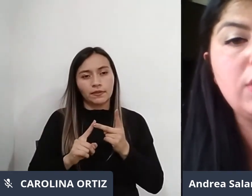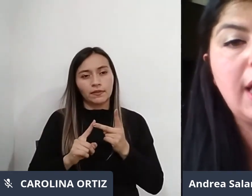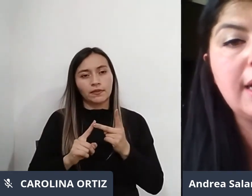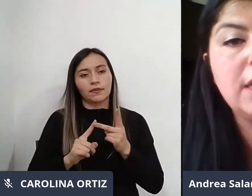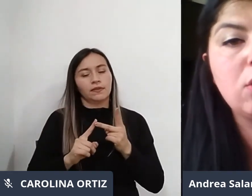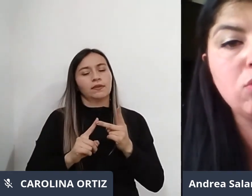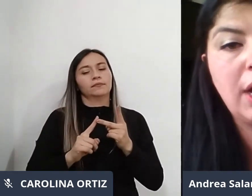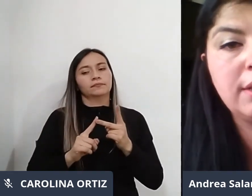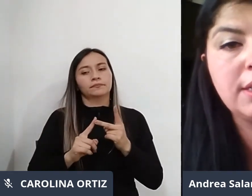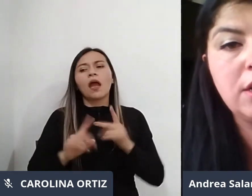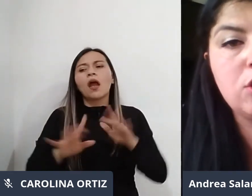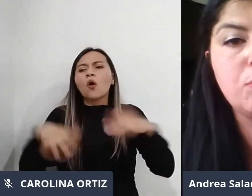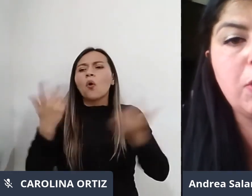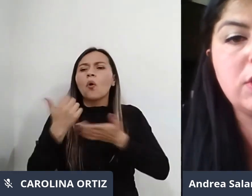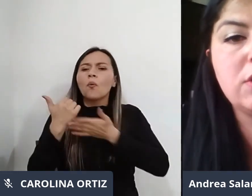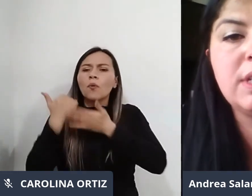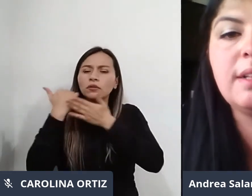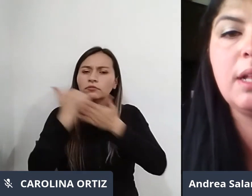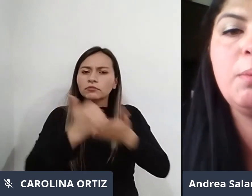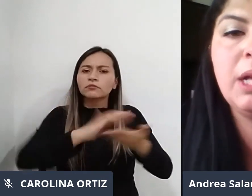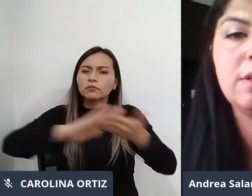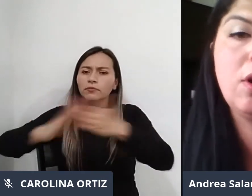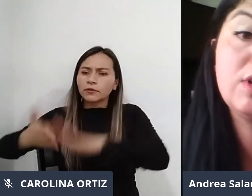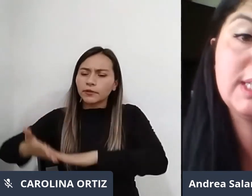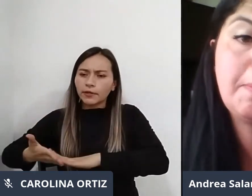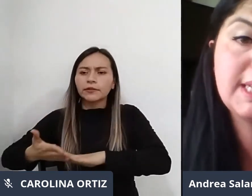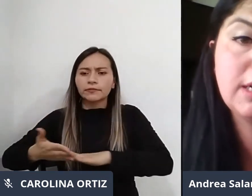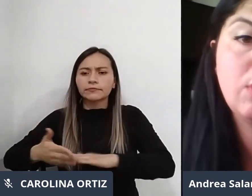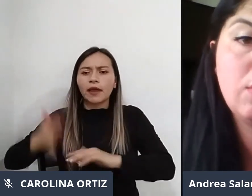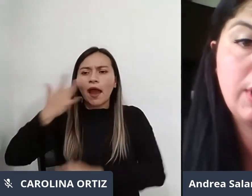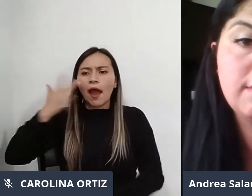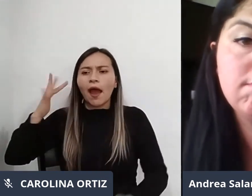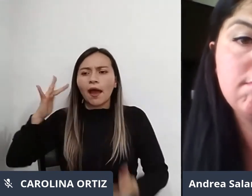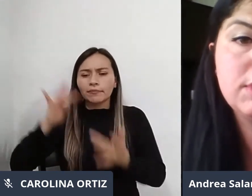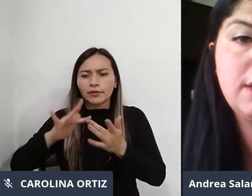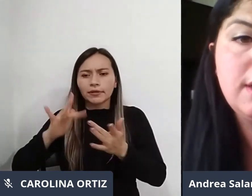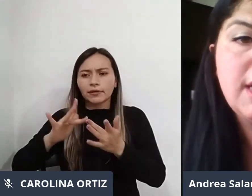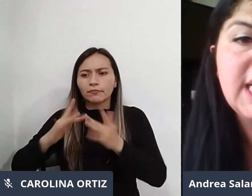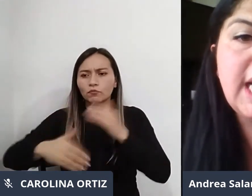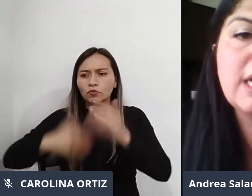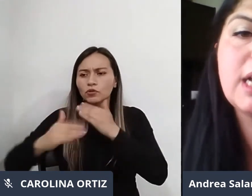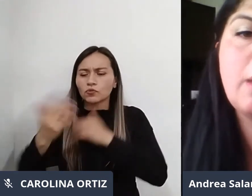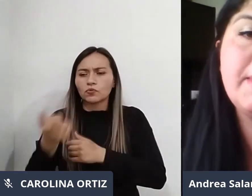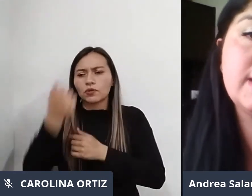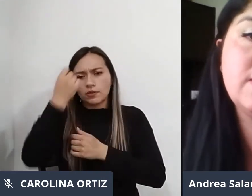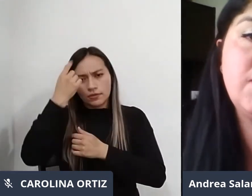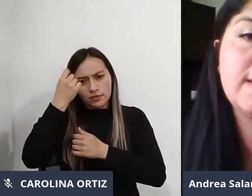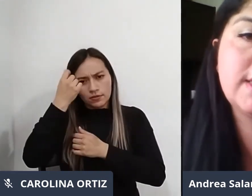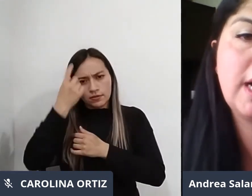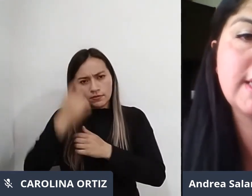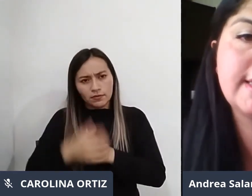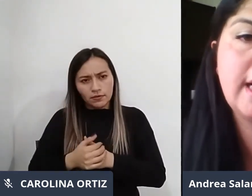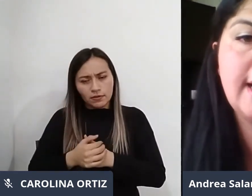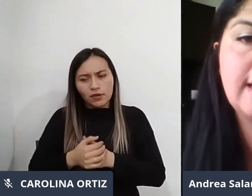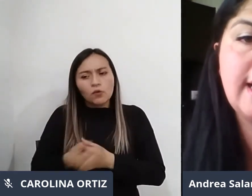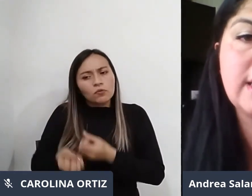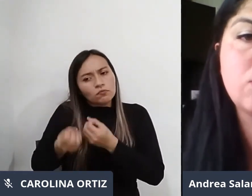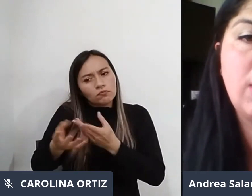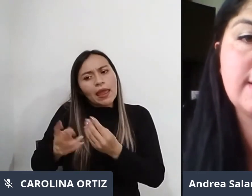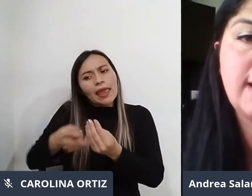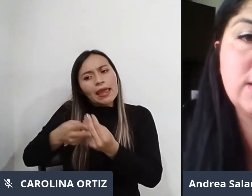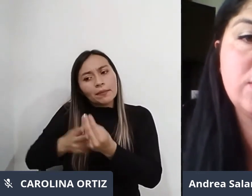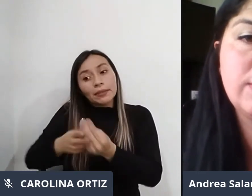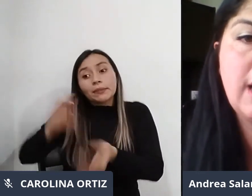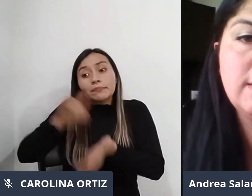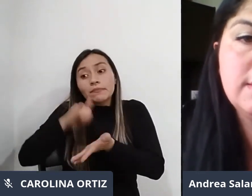las comunidades circundantes en estos procesos de entendimiento de lo que está pasando ahora, ¿sí? Darles herramientas diferentes a las que se le dan en